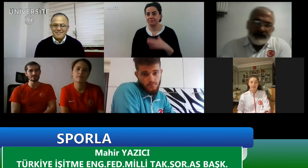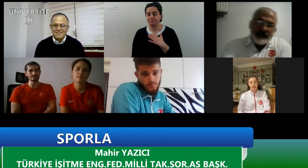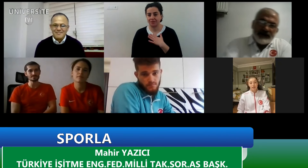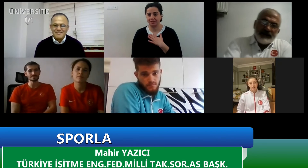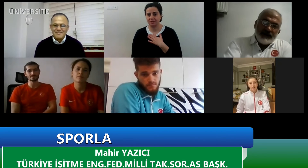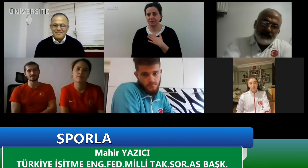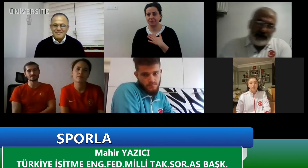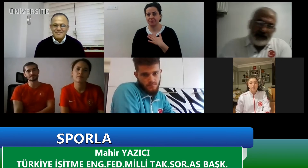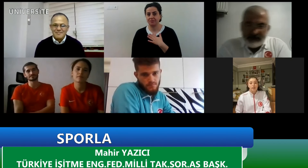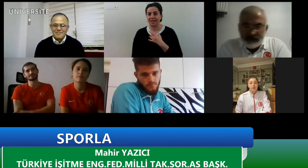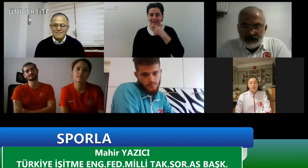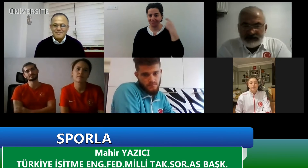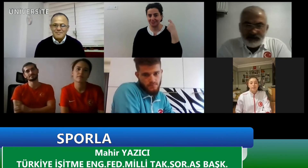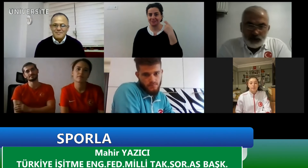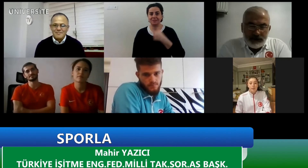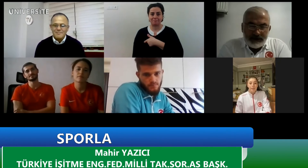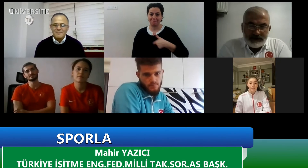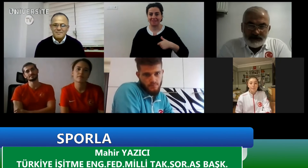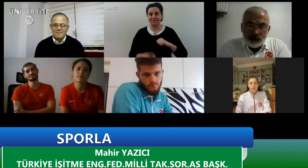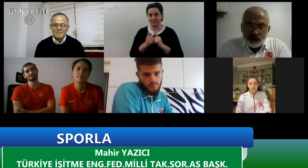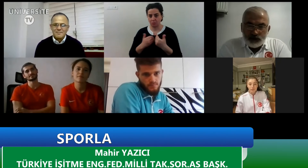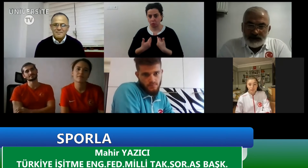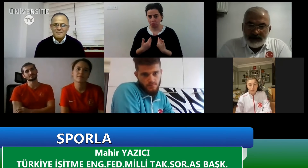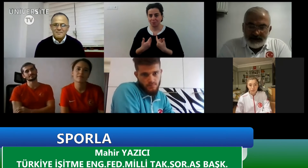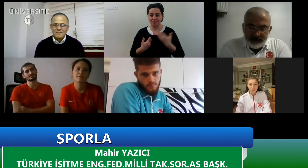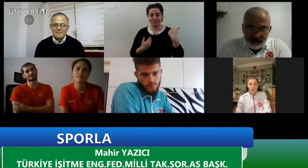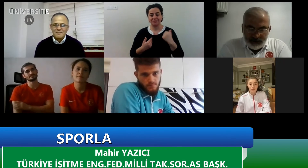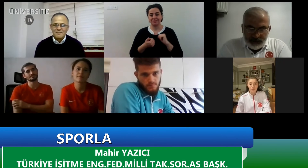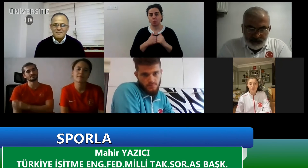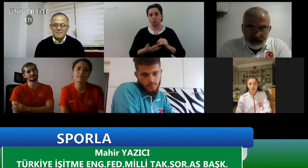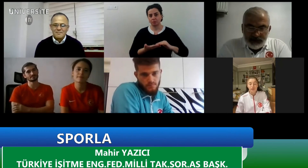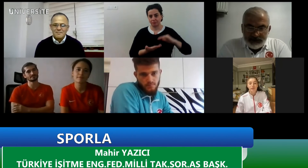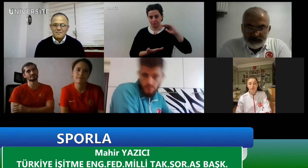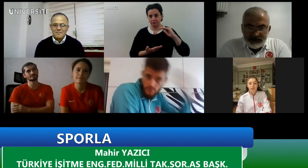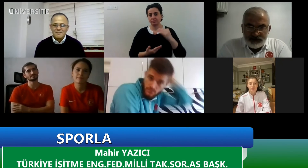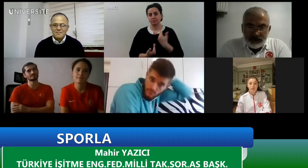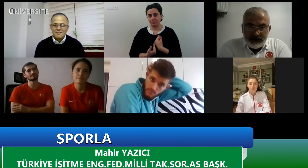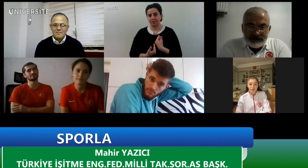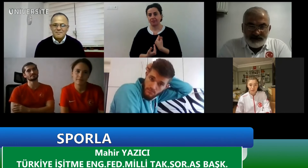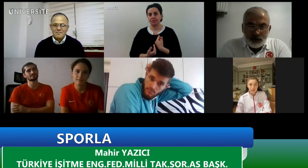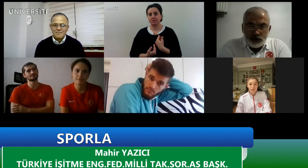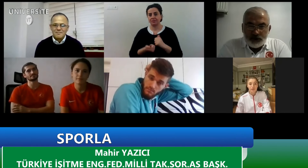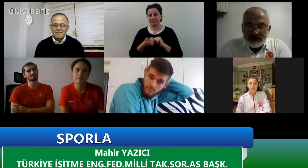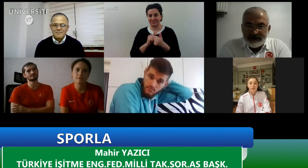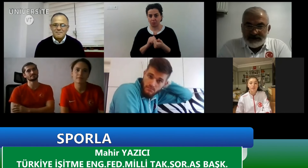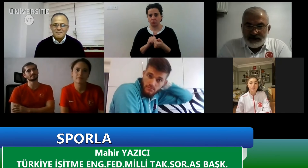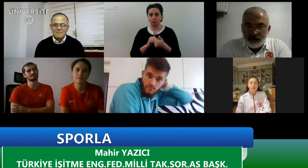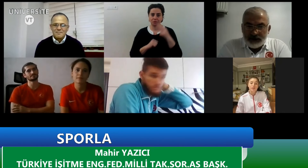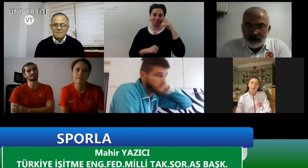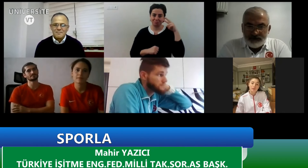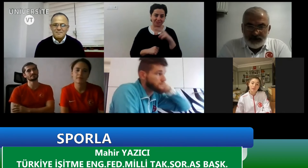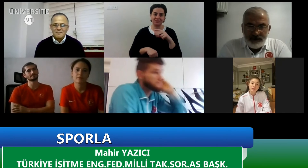bir eski milli sporcu olarak, sporculuktan gelen bir kardeşiniz olarak sporcu